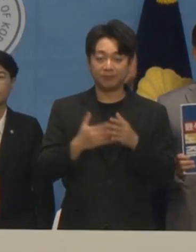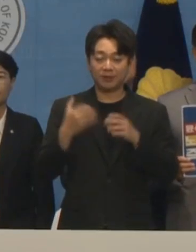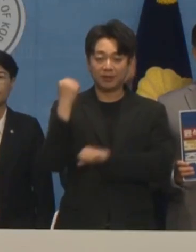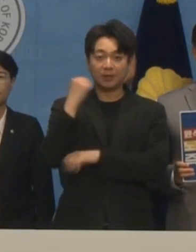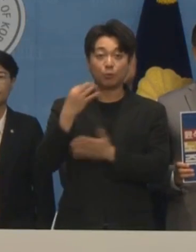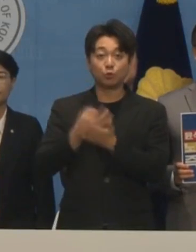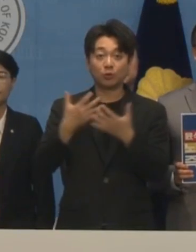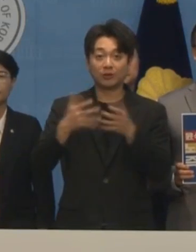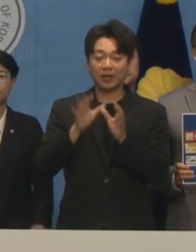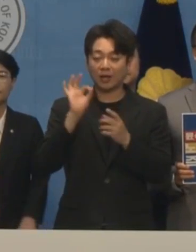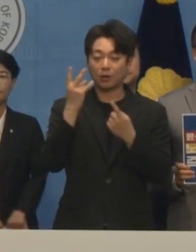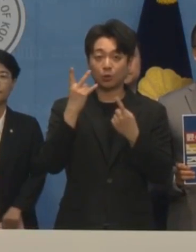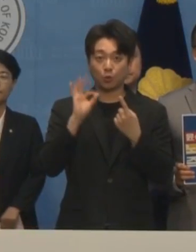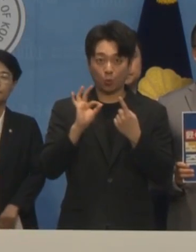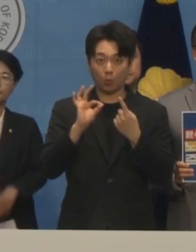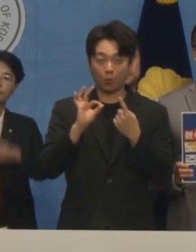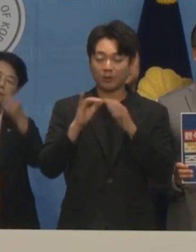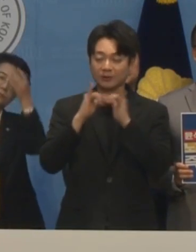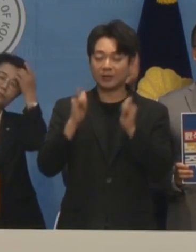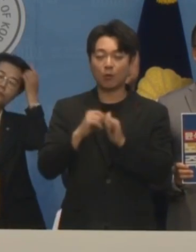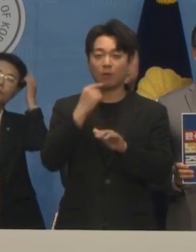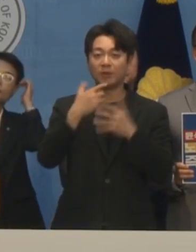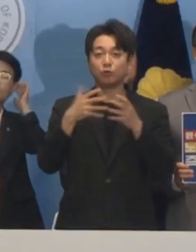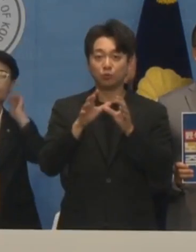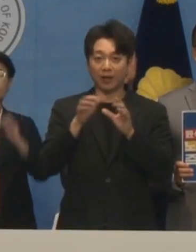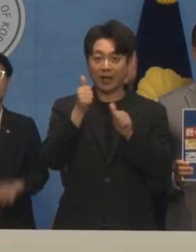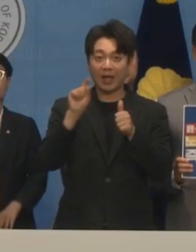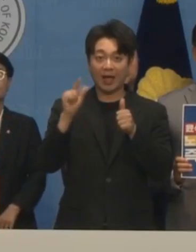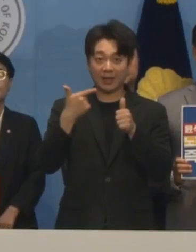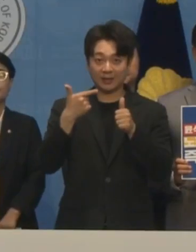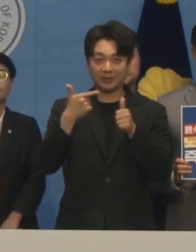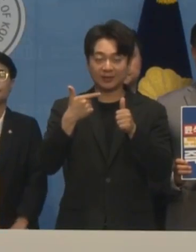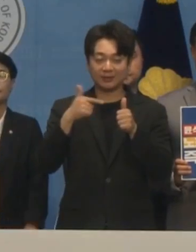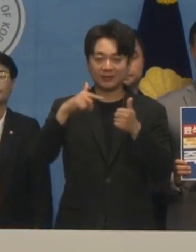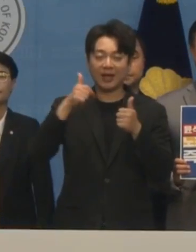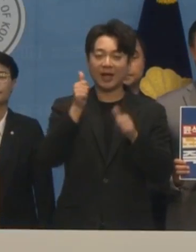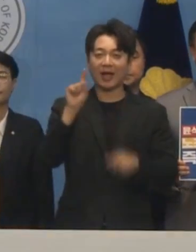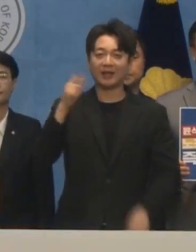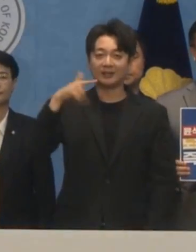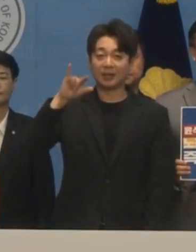기본소득당의 용해인 의원님과 사회민주당의 한창민 의원님 오셨습니다.